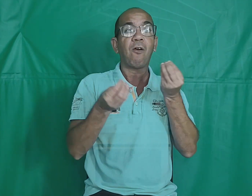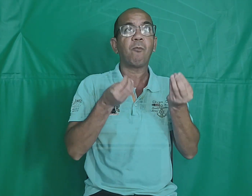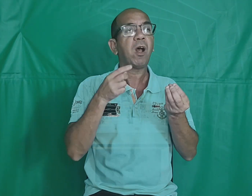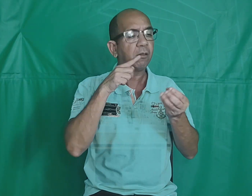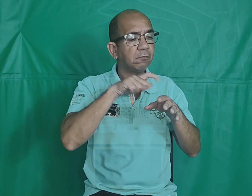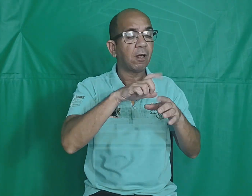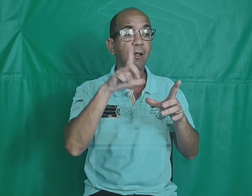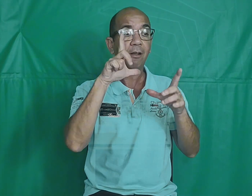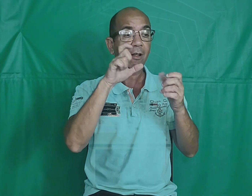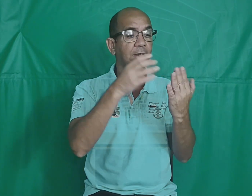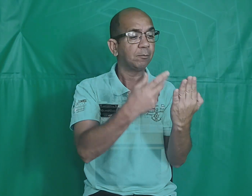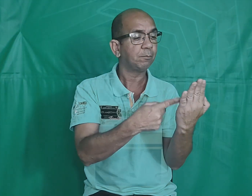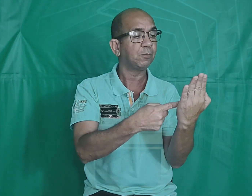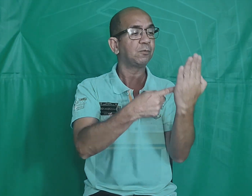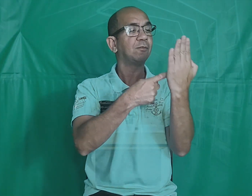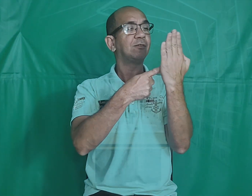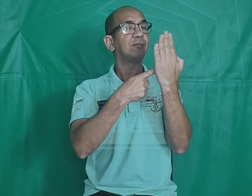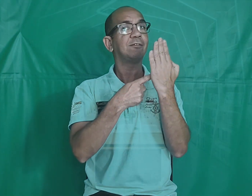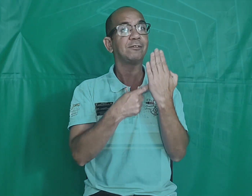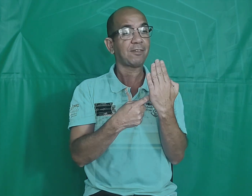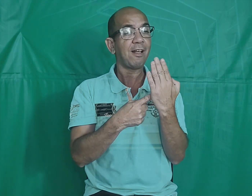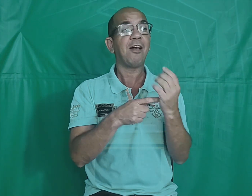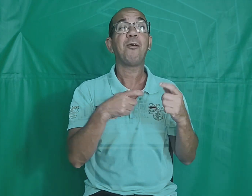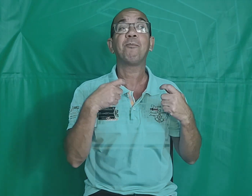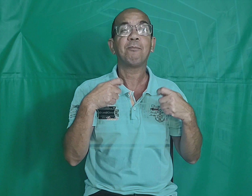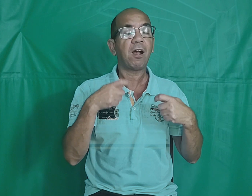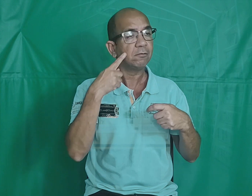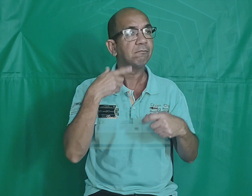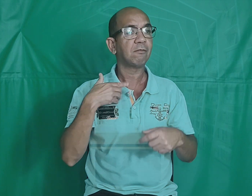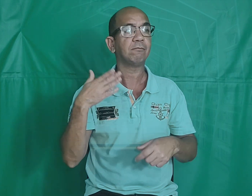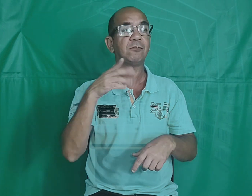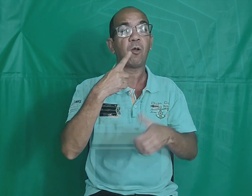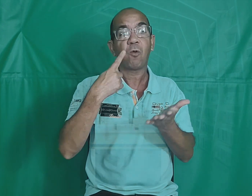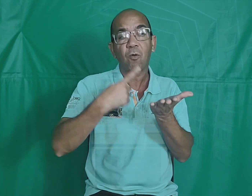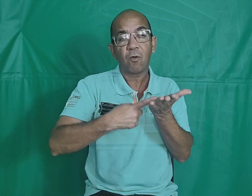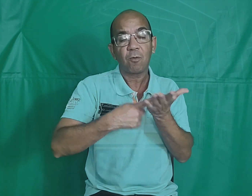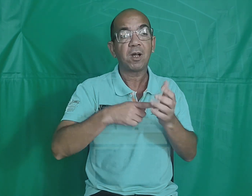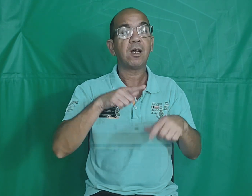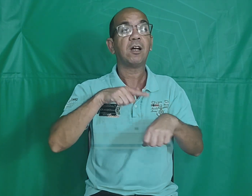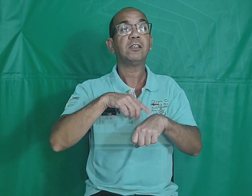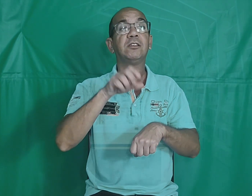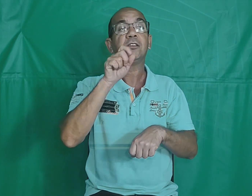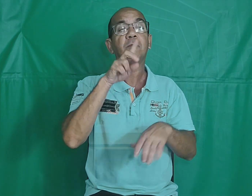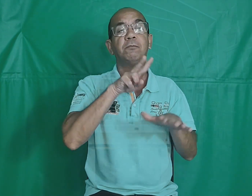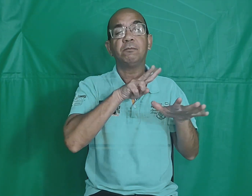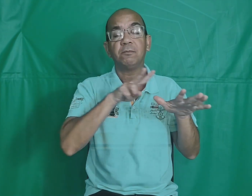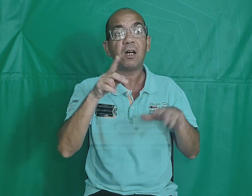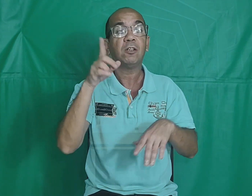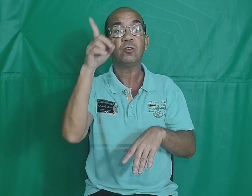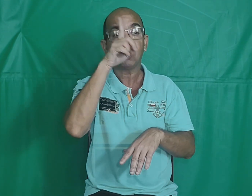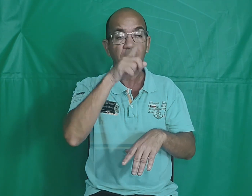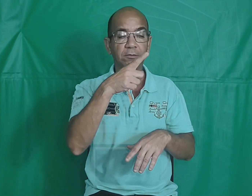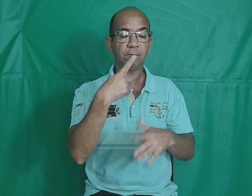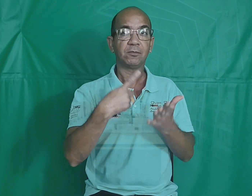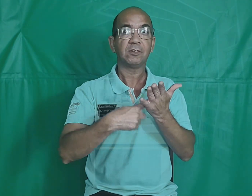poderia ir e qual era o endereço da igreja. Ele me respondeu e combinamos de ir no domingo seguinte.